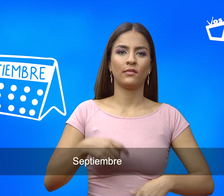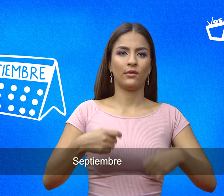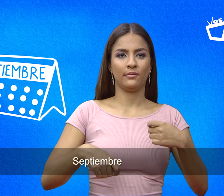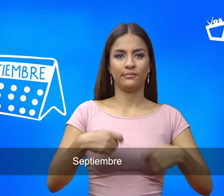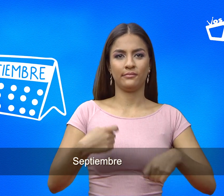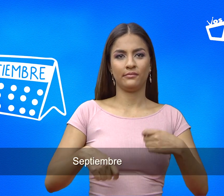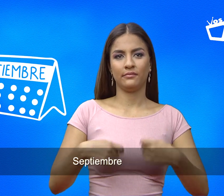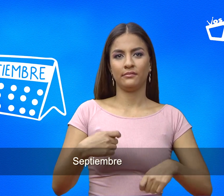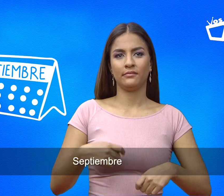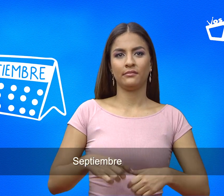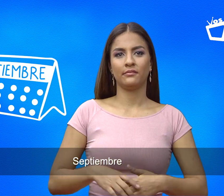septiembre